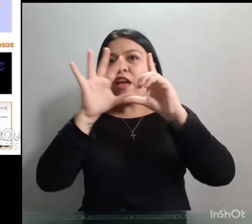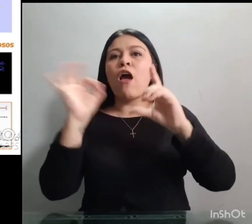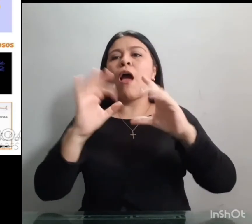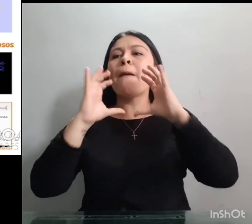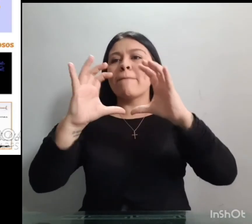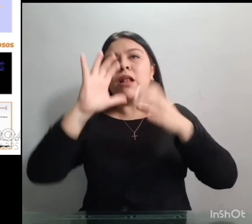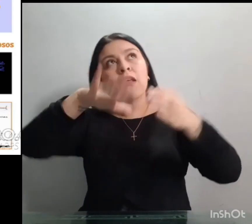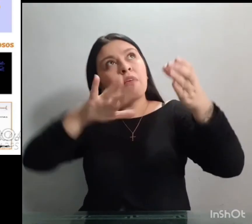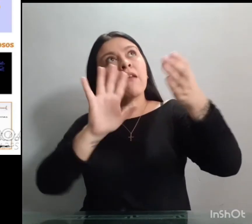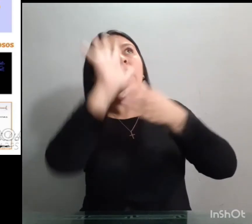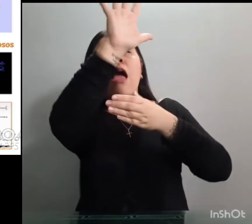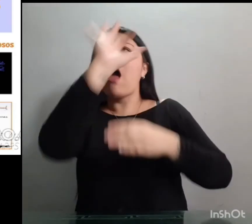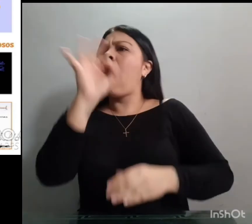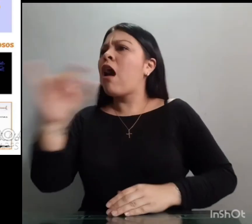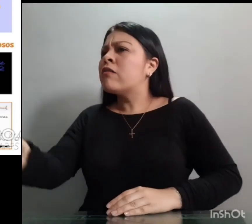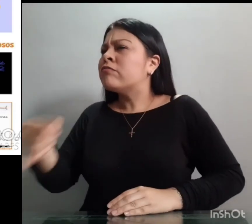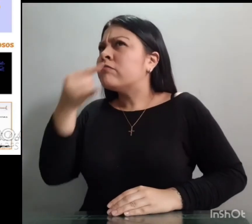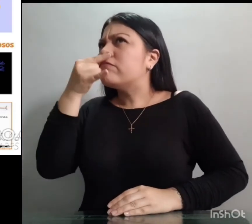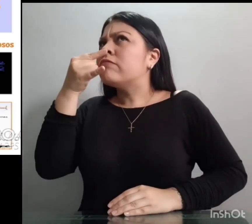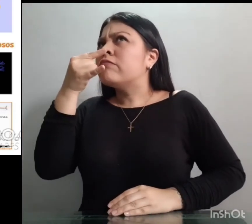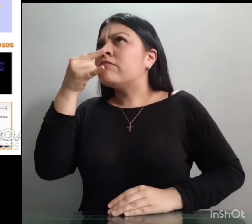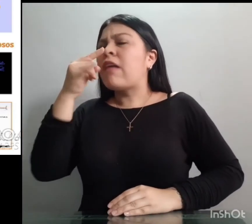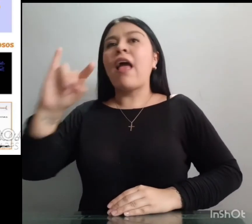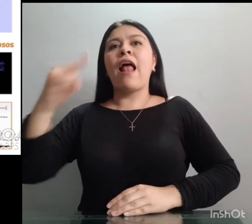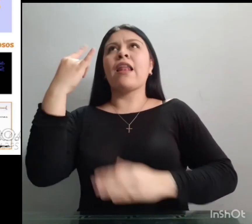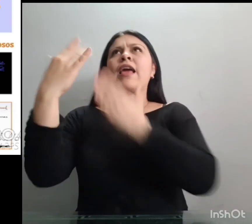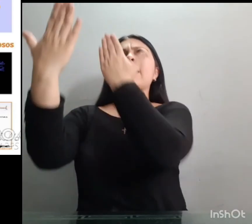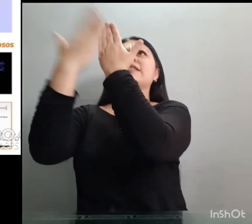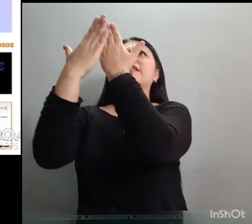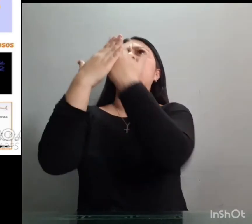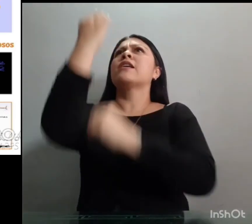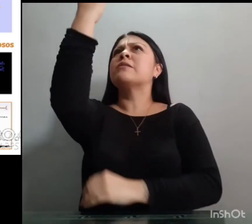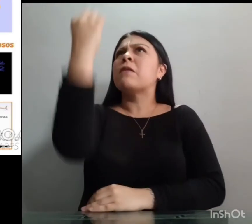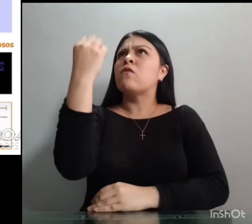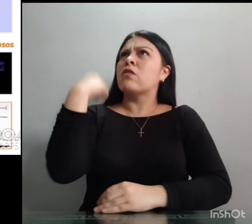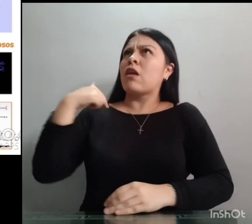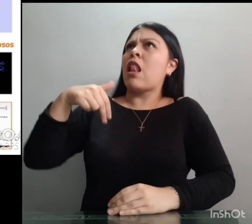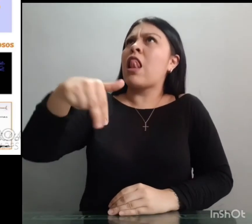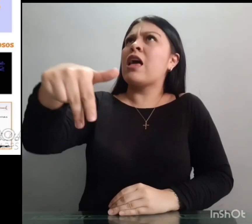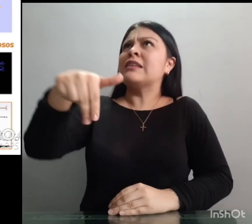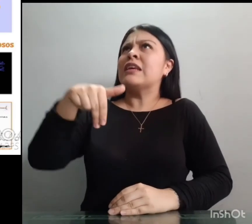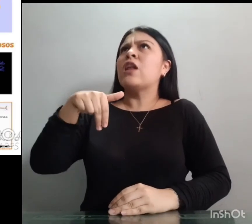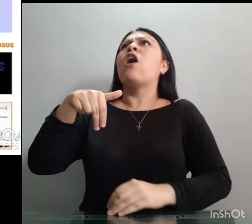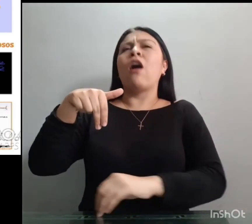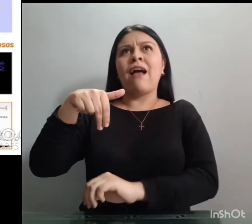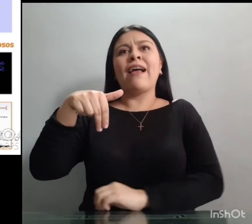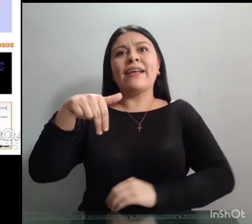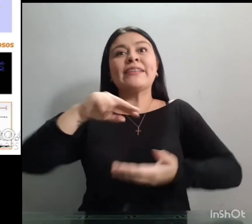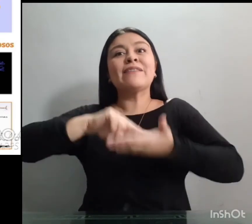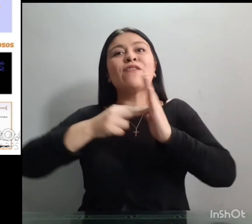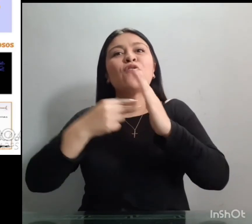una fragancia, atender la señal del semáforo si pasamos o no.